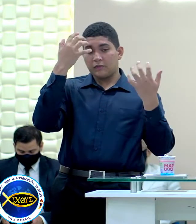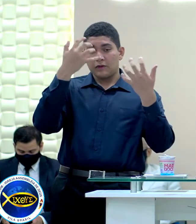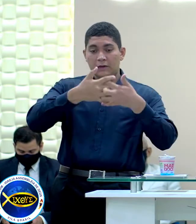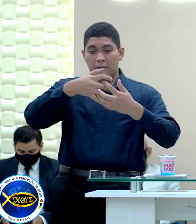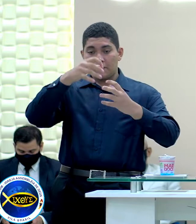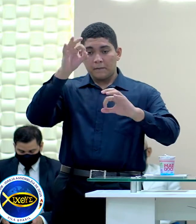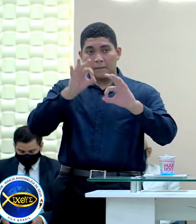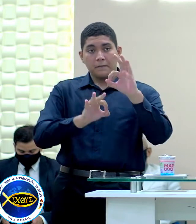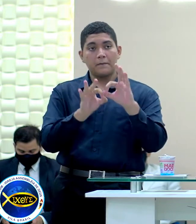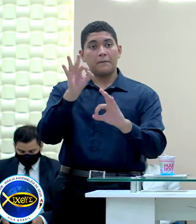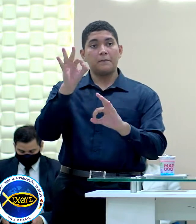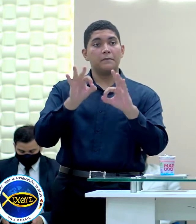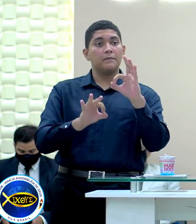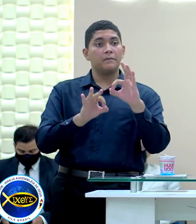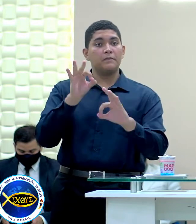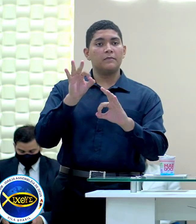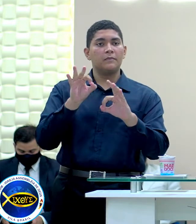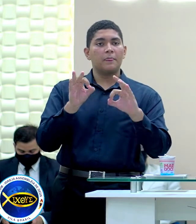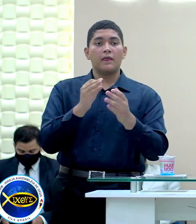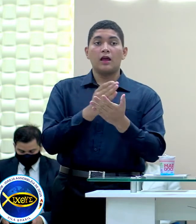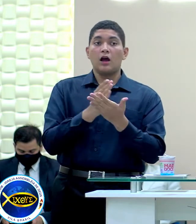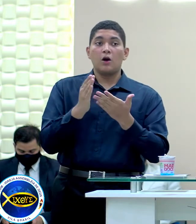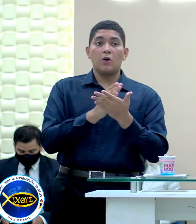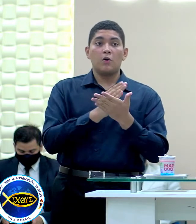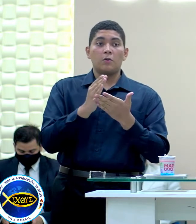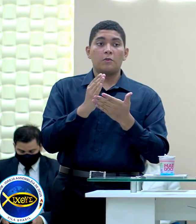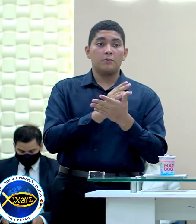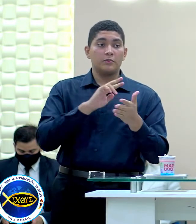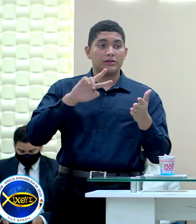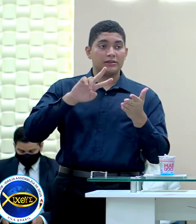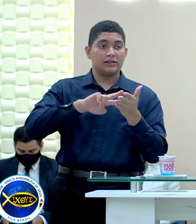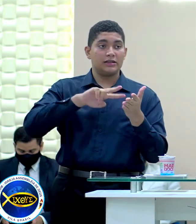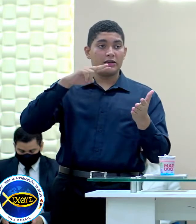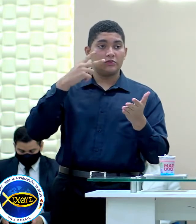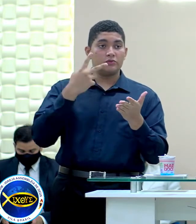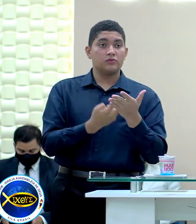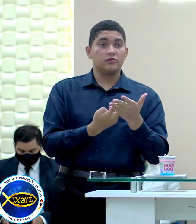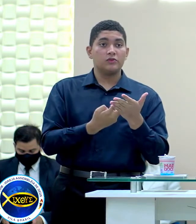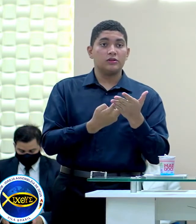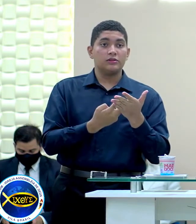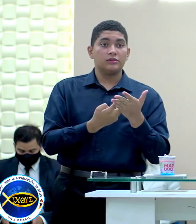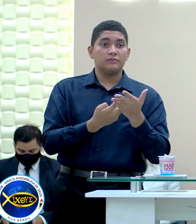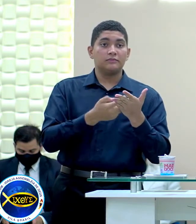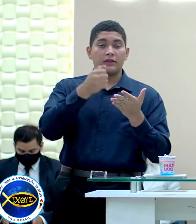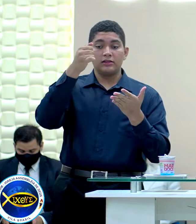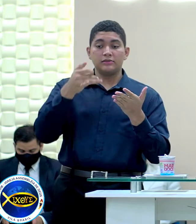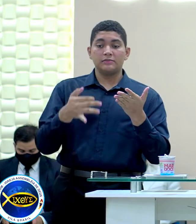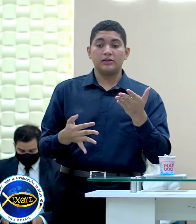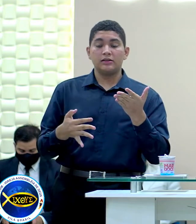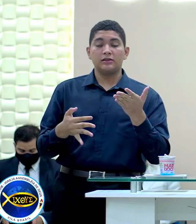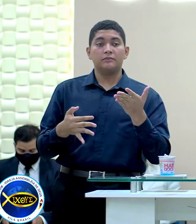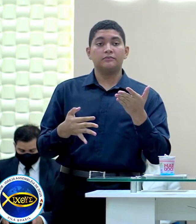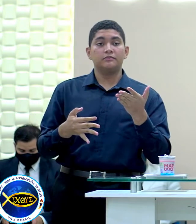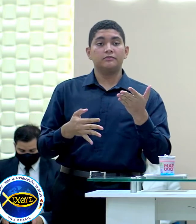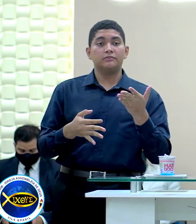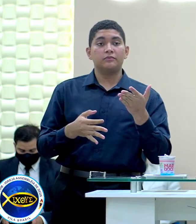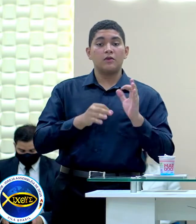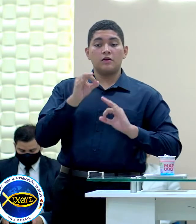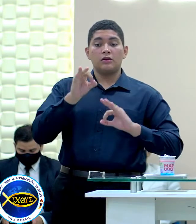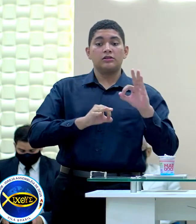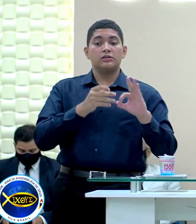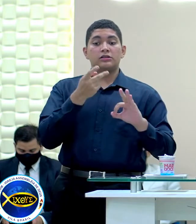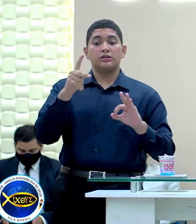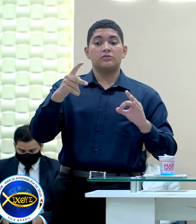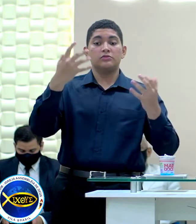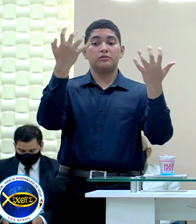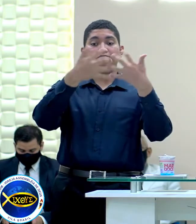preparada. Algumas traduções vão dizer, cingido o vosso